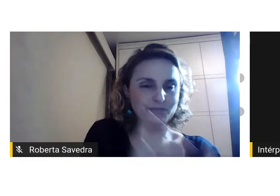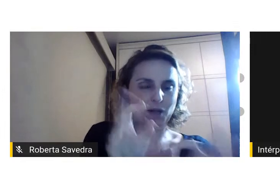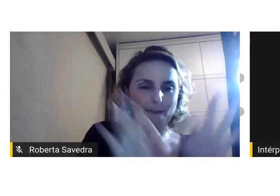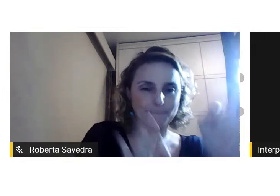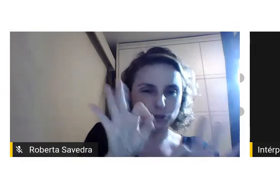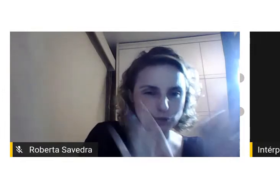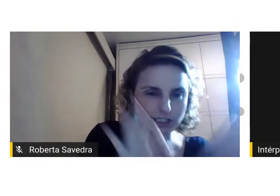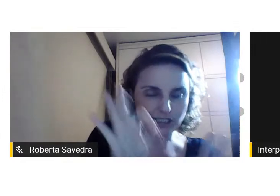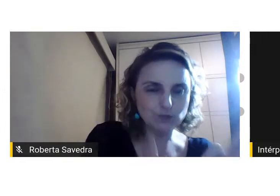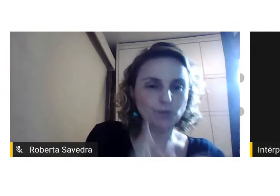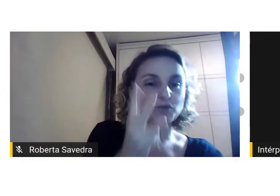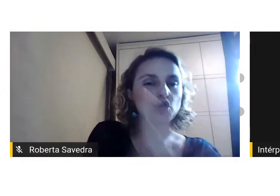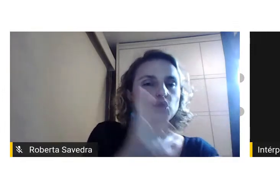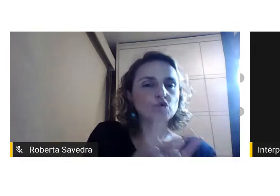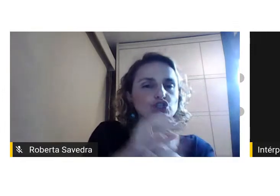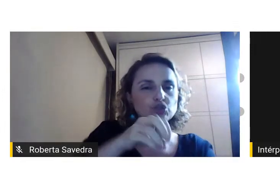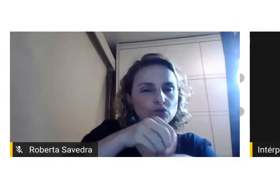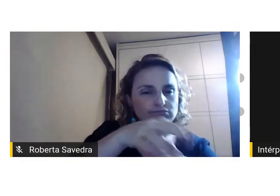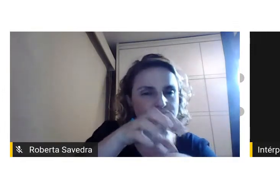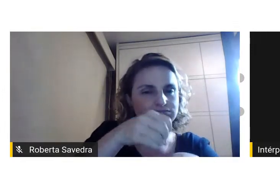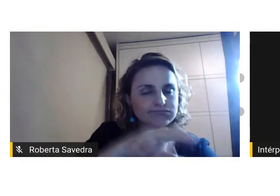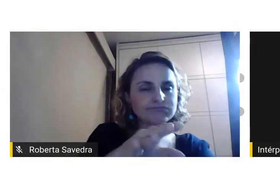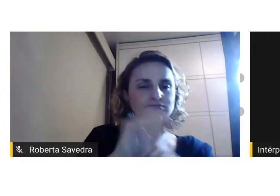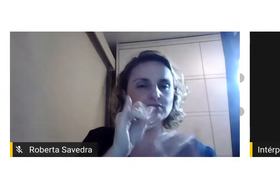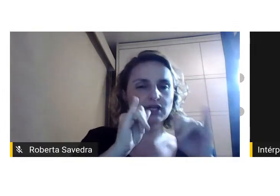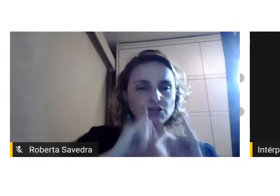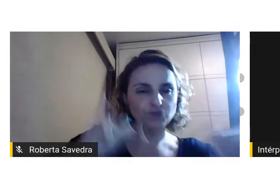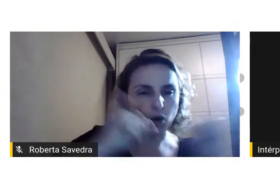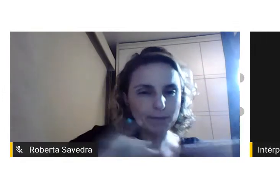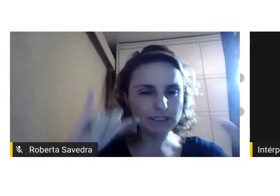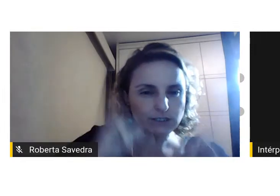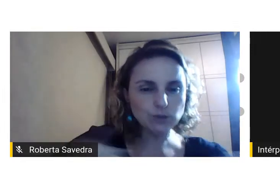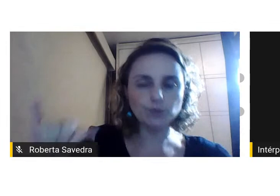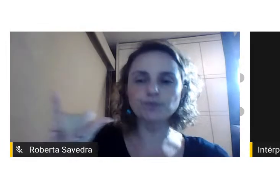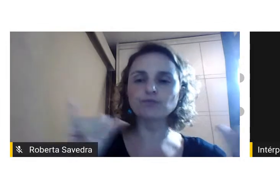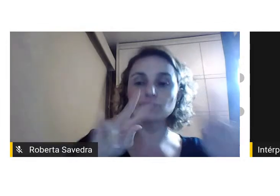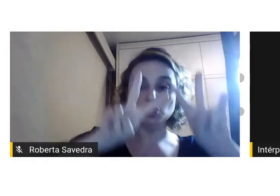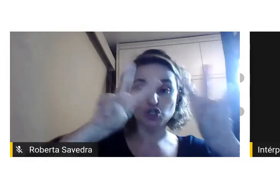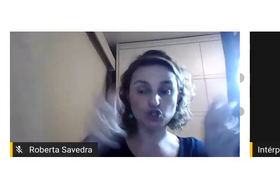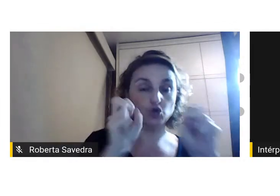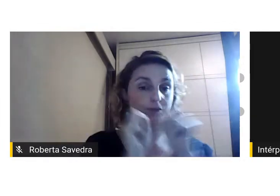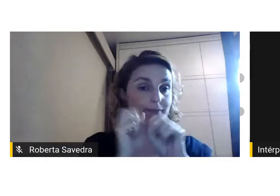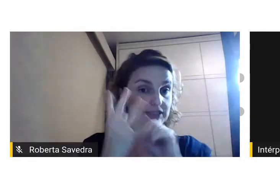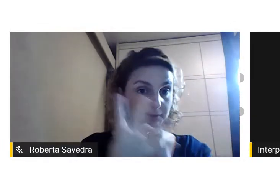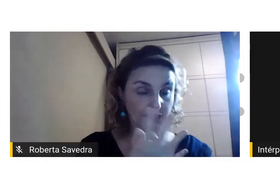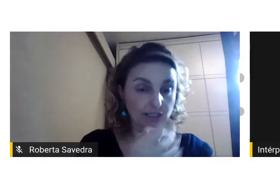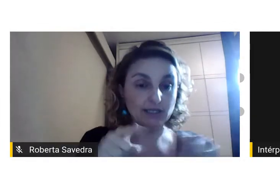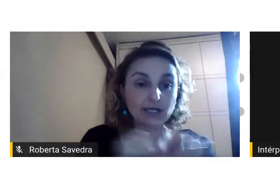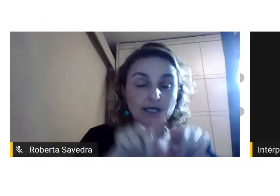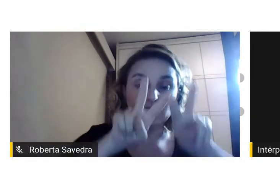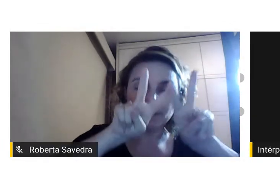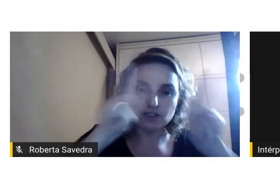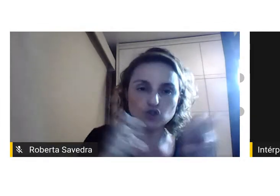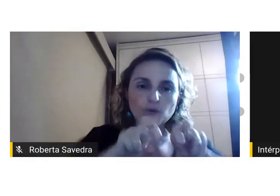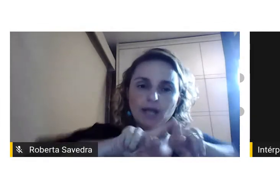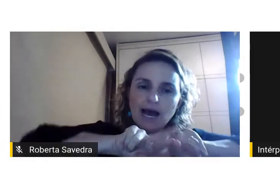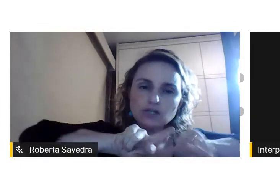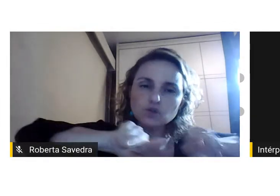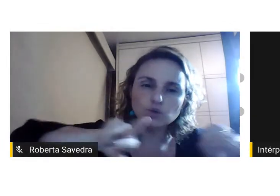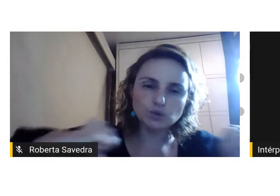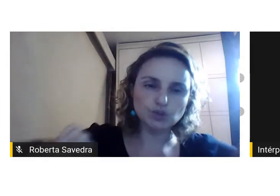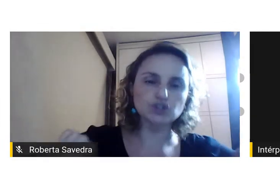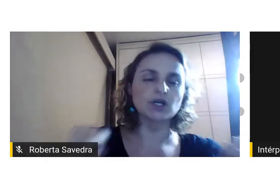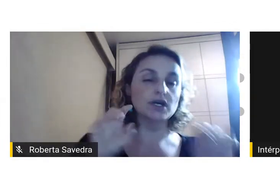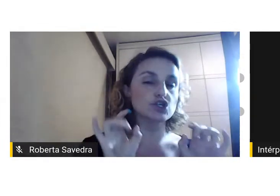e a TVN ela continua informando ela continua informando tudo o que acontece no Brasil e no mundo